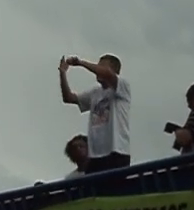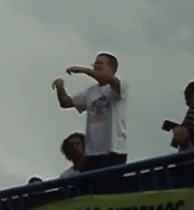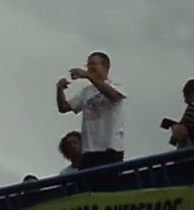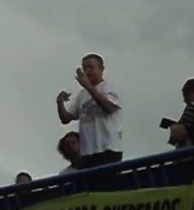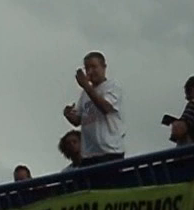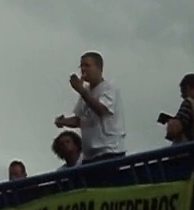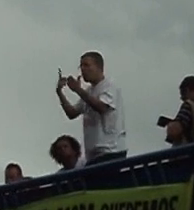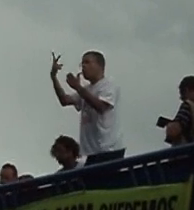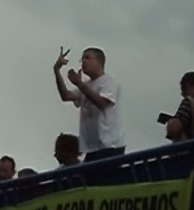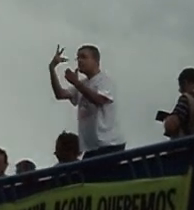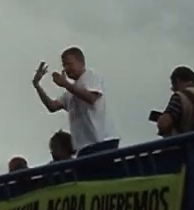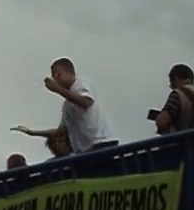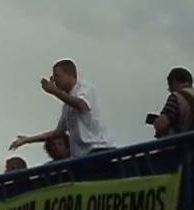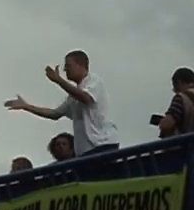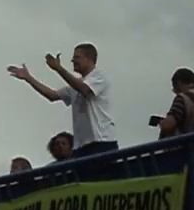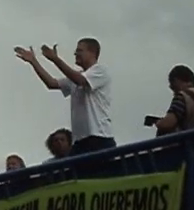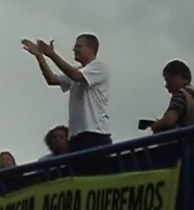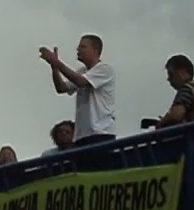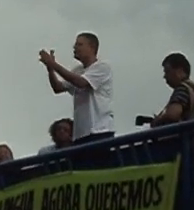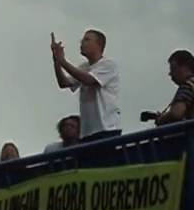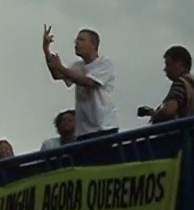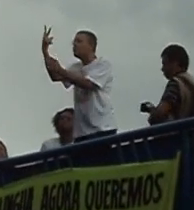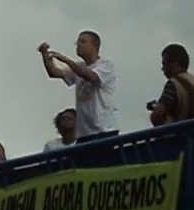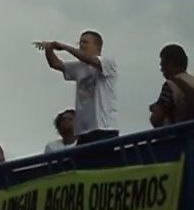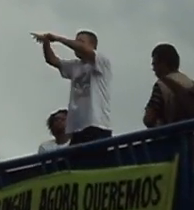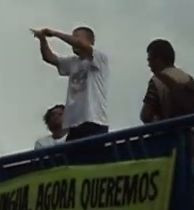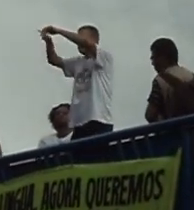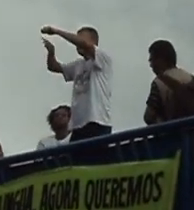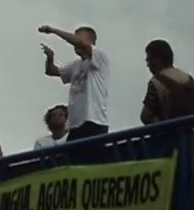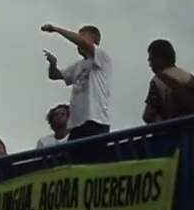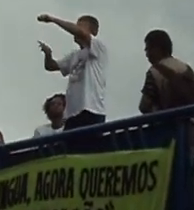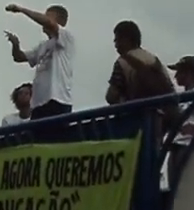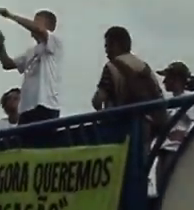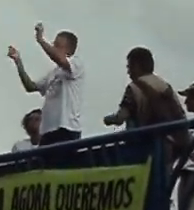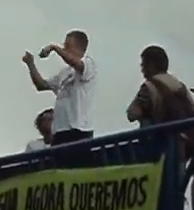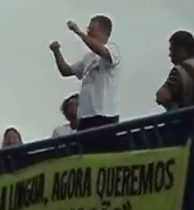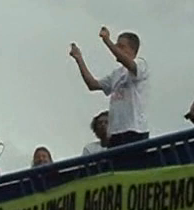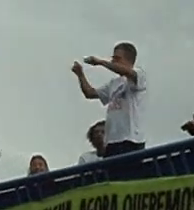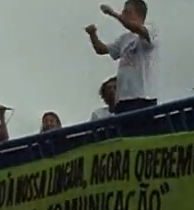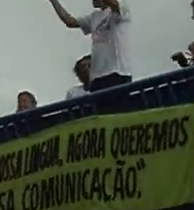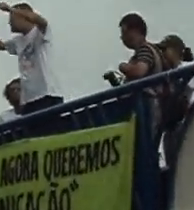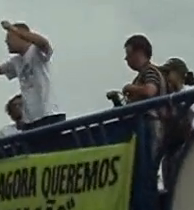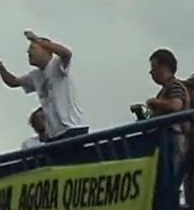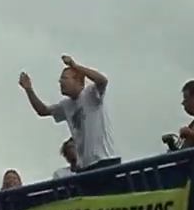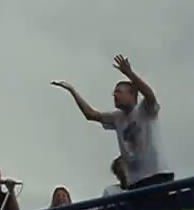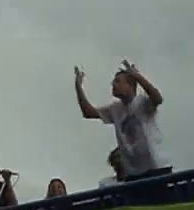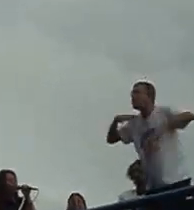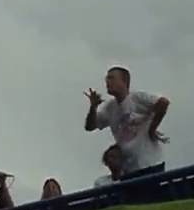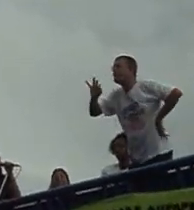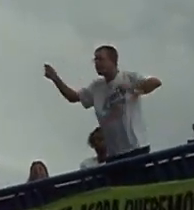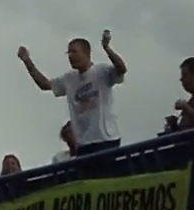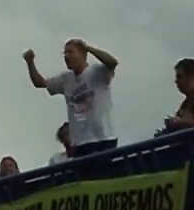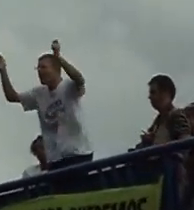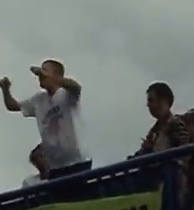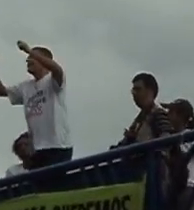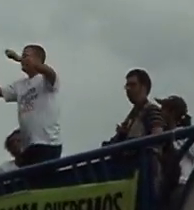É fácil a gente rasgar uma folha de papel? É. A gente rasgar duas folhas de papel colada é